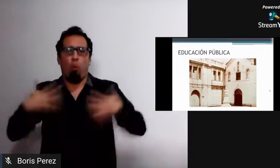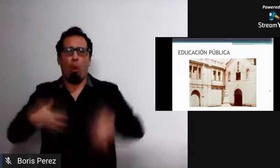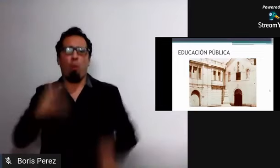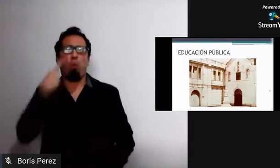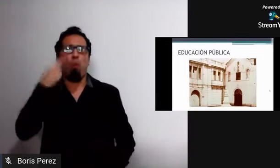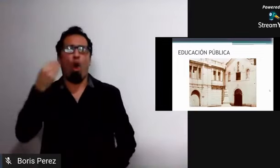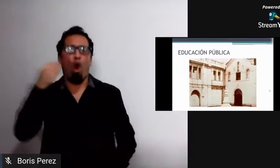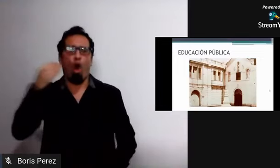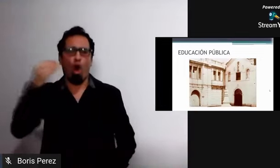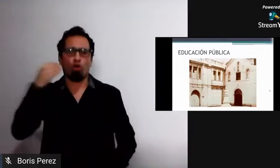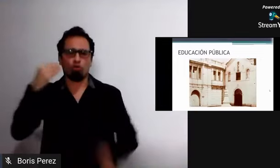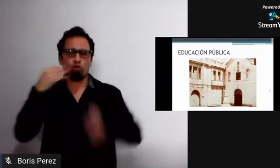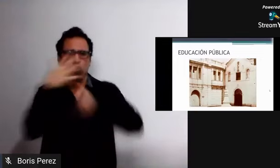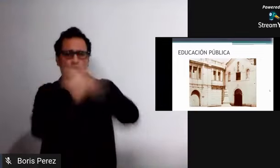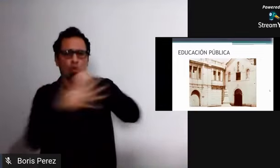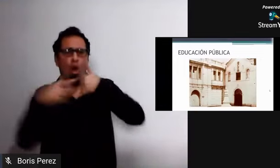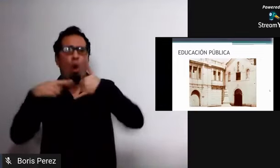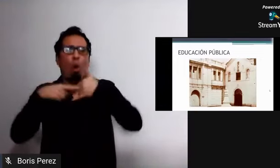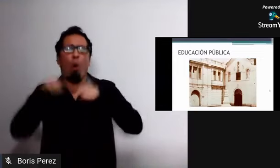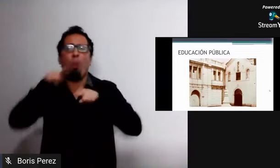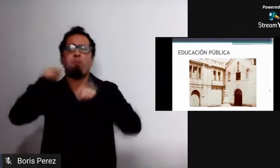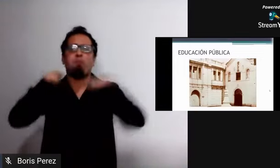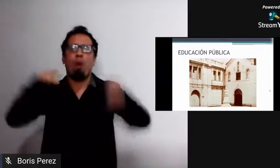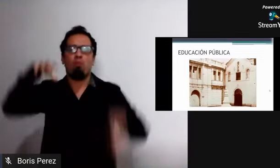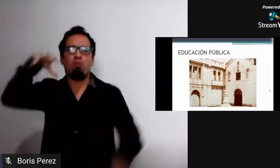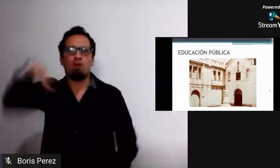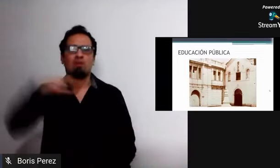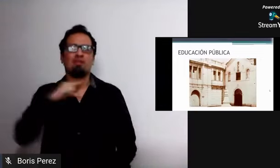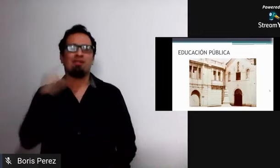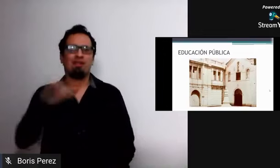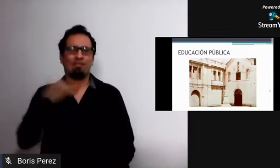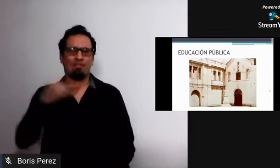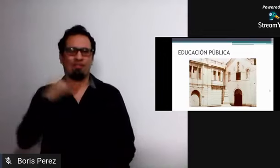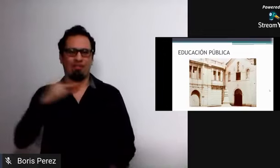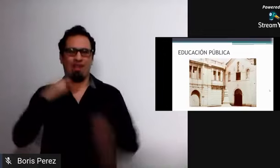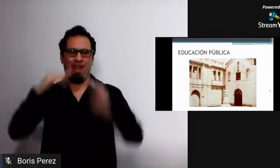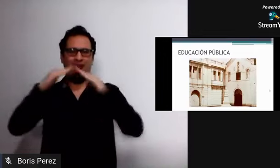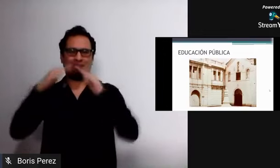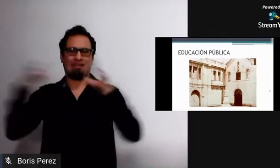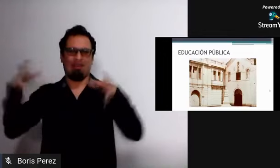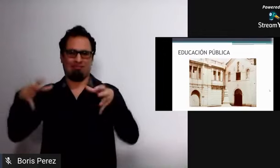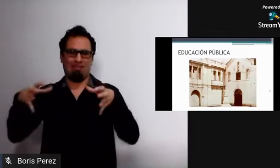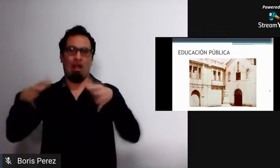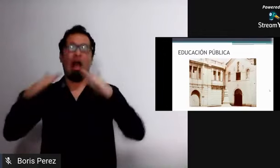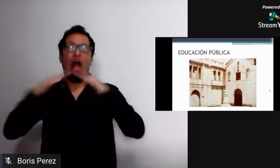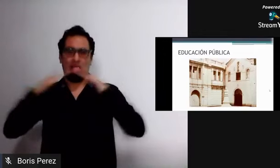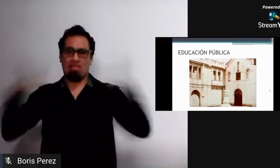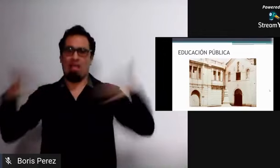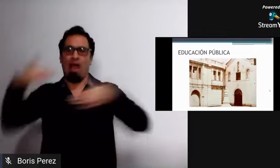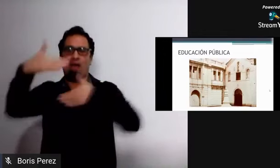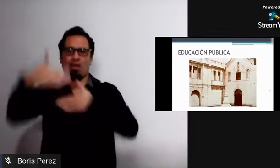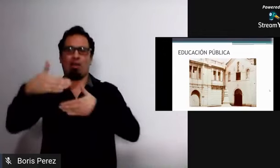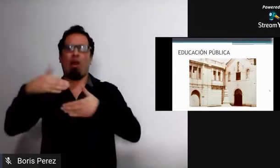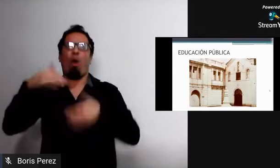puedan formar personas en sus estudios de primaria y bachillerato.